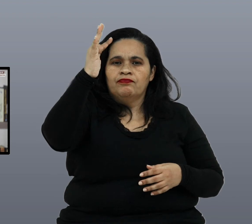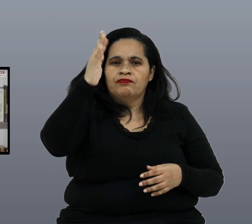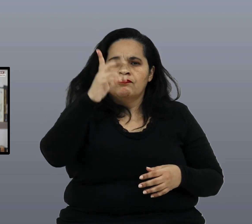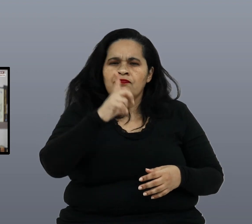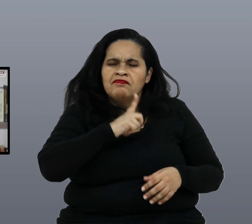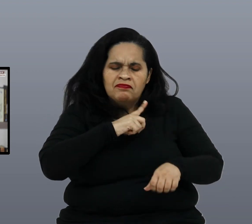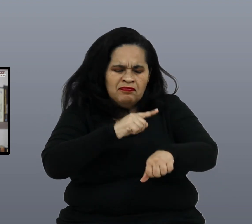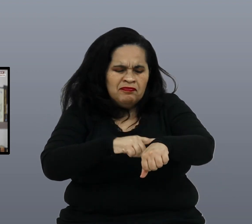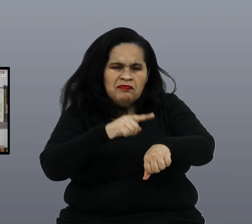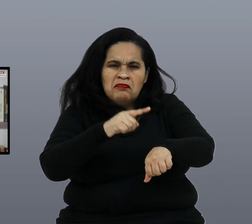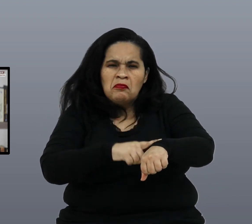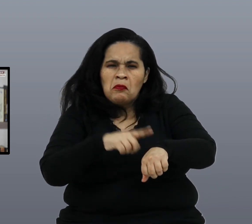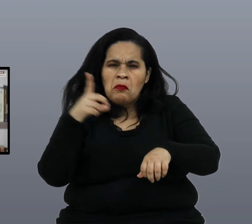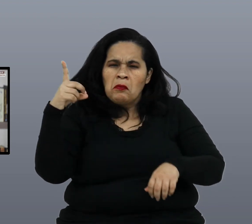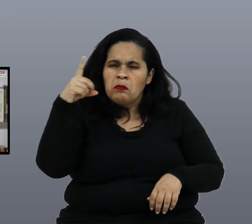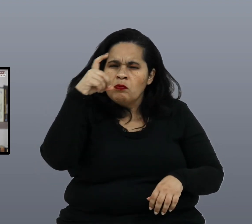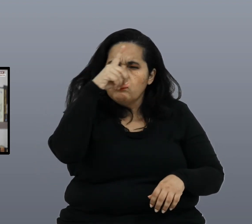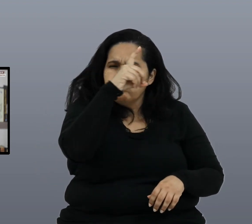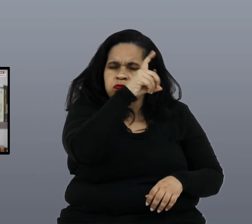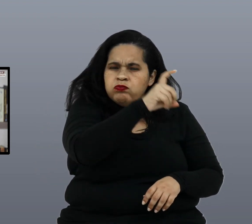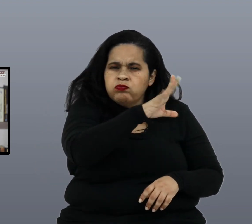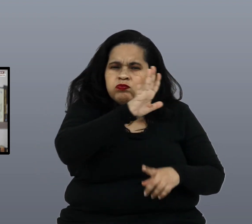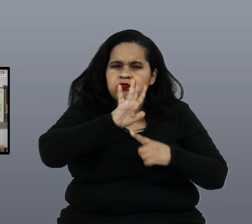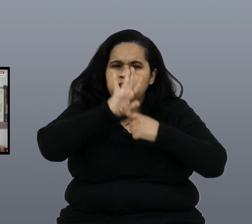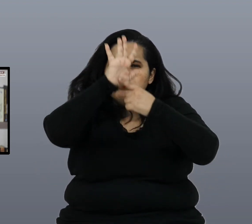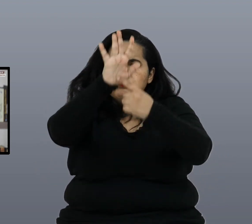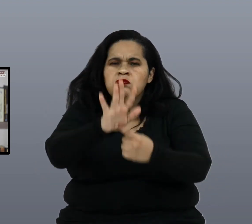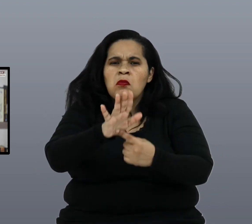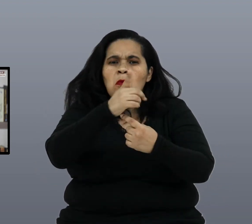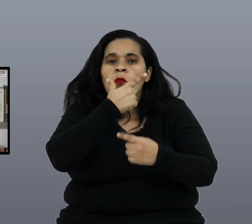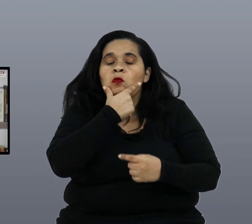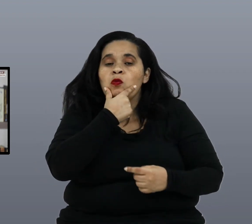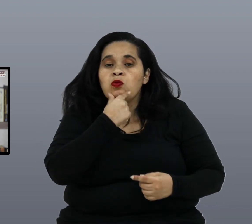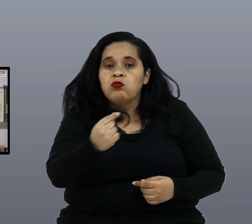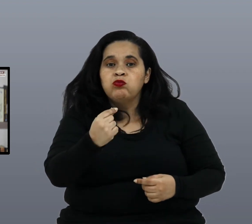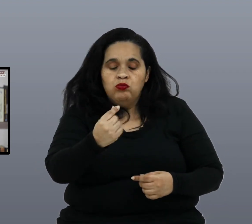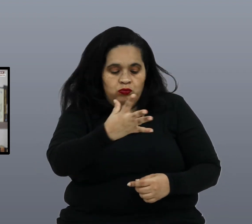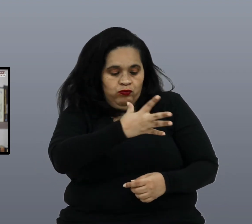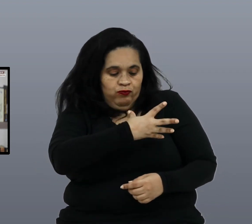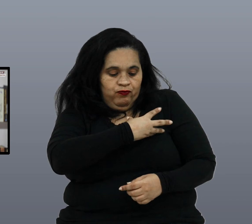E então será revelado o homem do pecado, o filho da